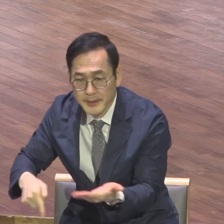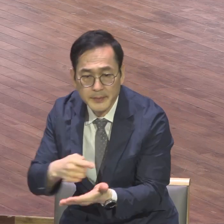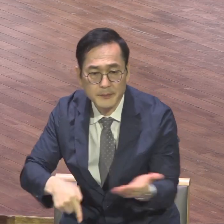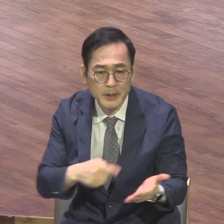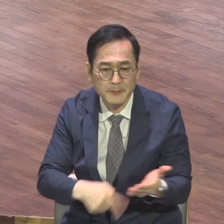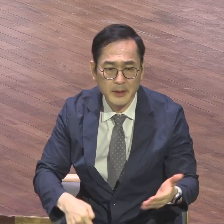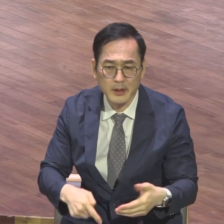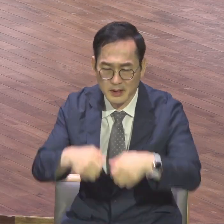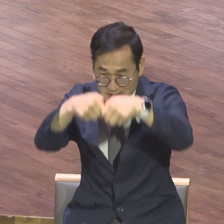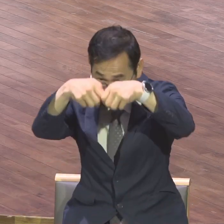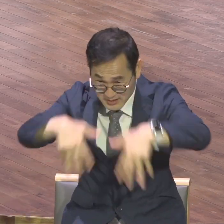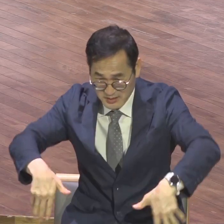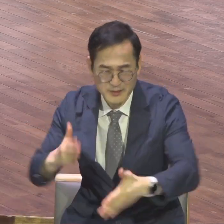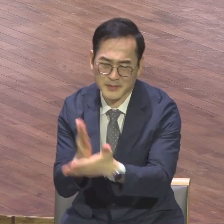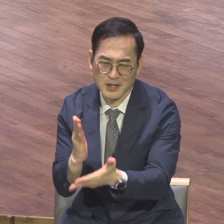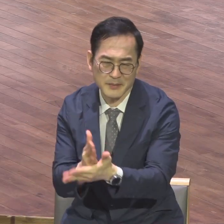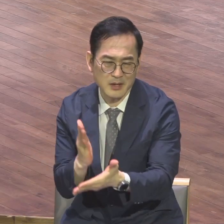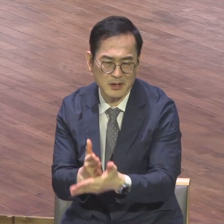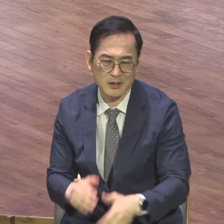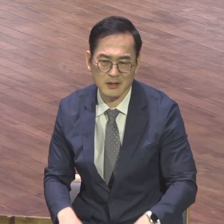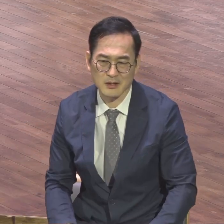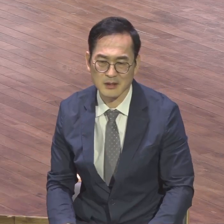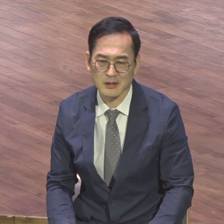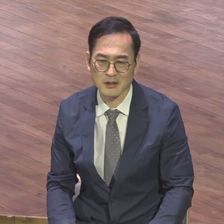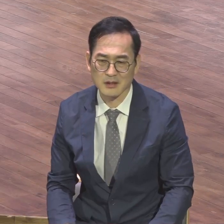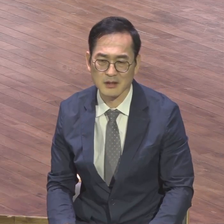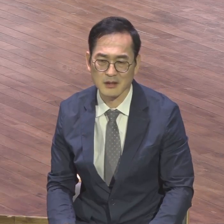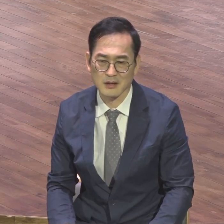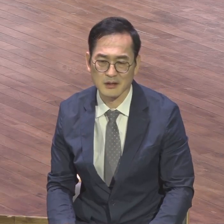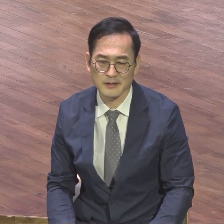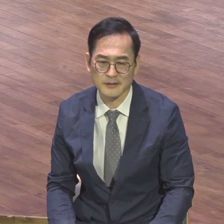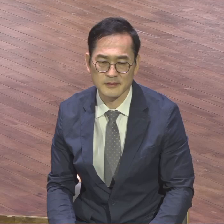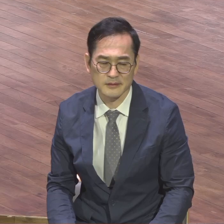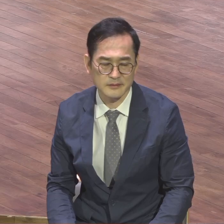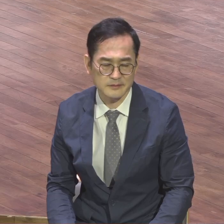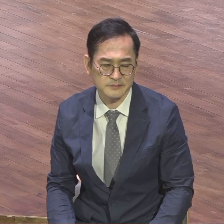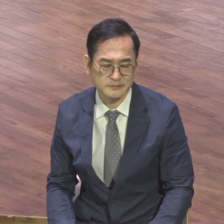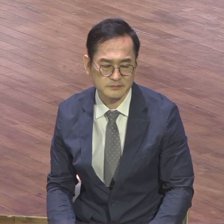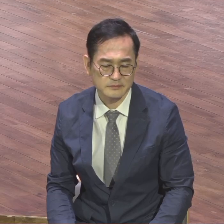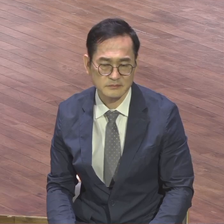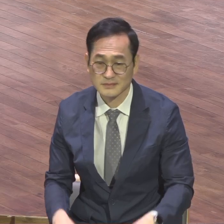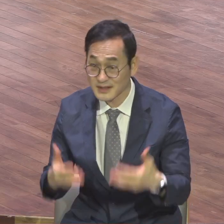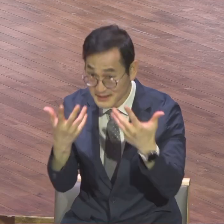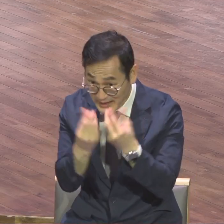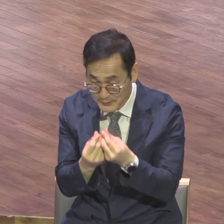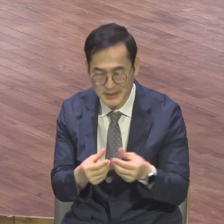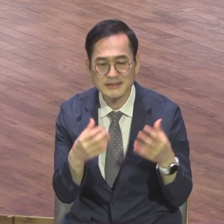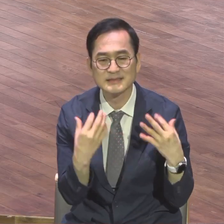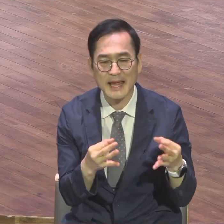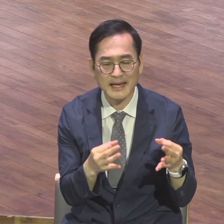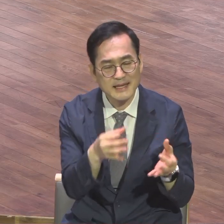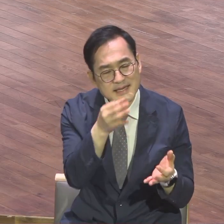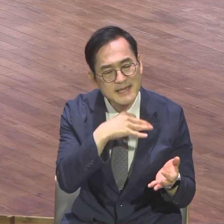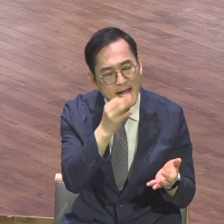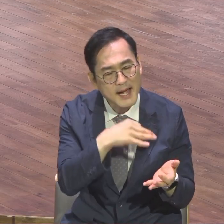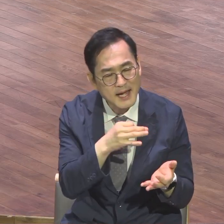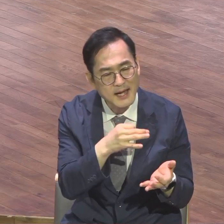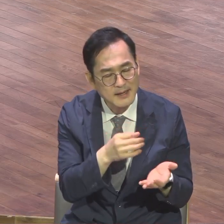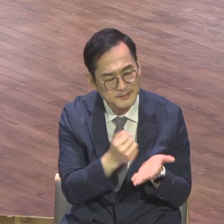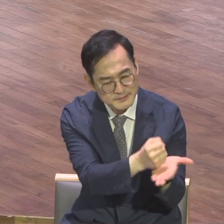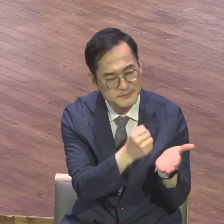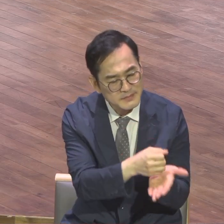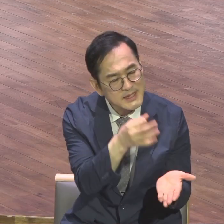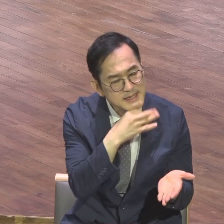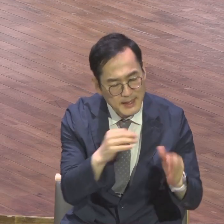다단계 그걸 하지 마세요. 여러분들이 왜 당하느냐면 은행 이자보다 조금 더 많은